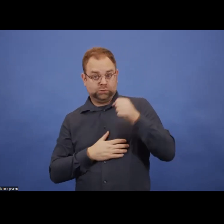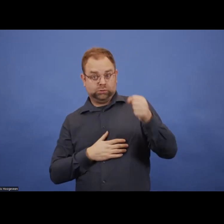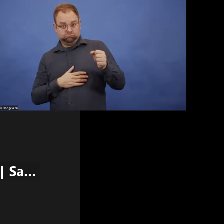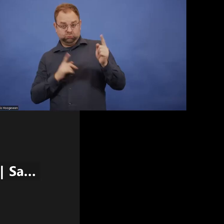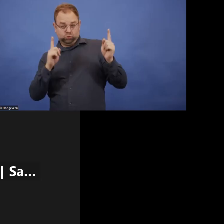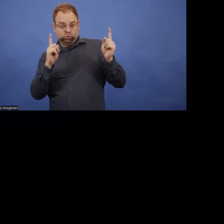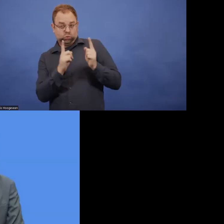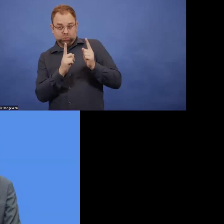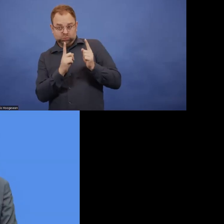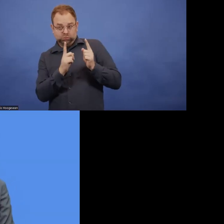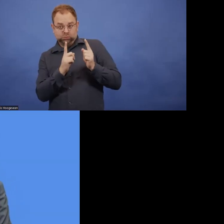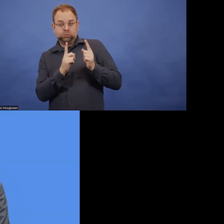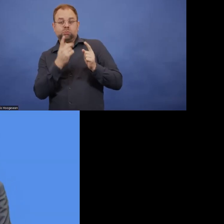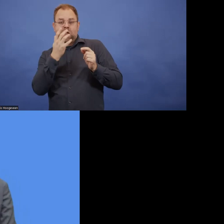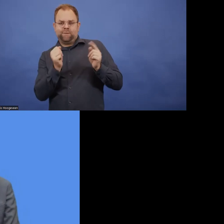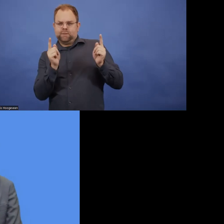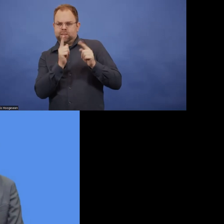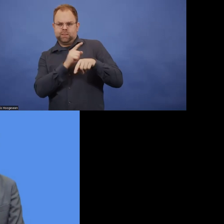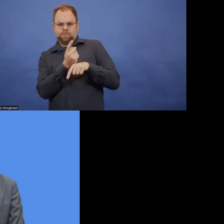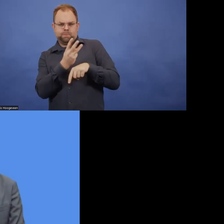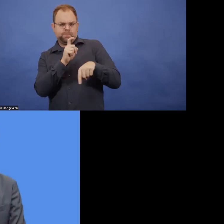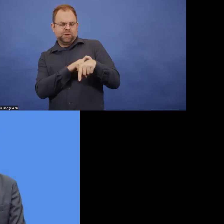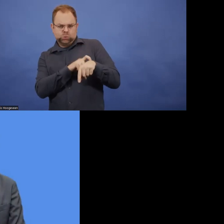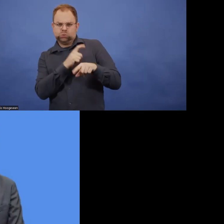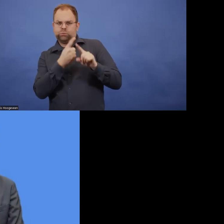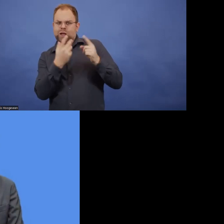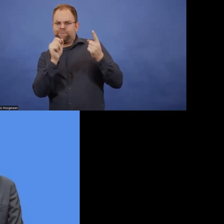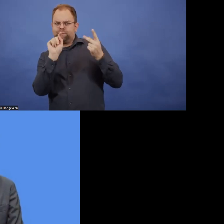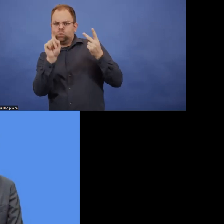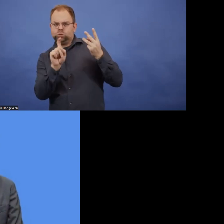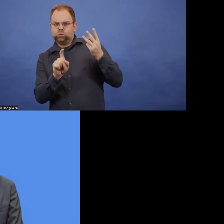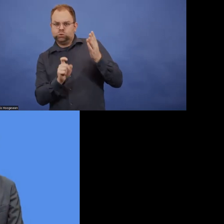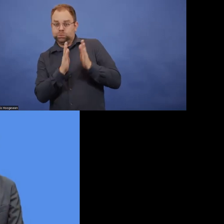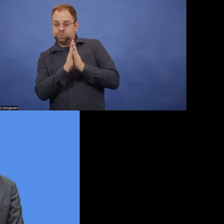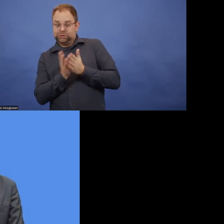de nuevo. Musa, si puedes comunicar con nosotros.